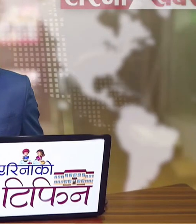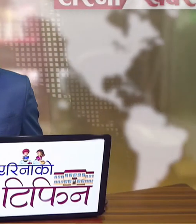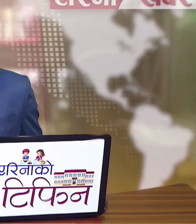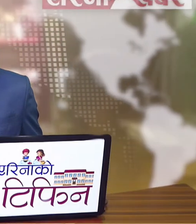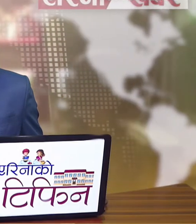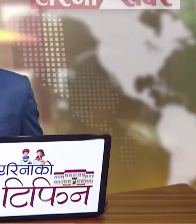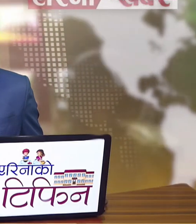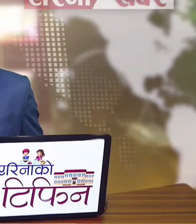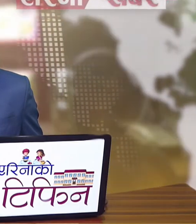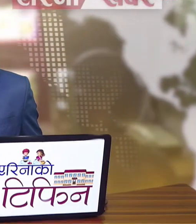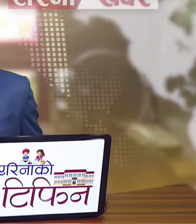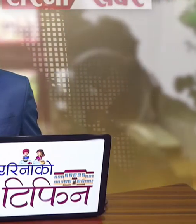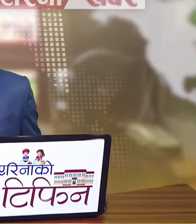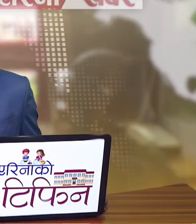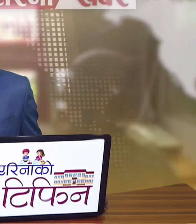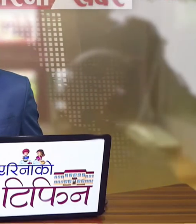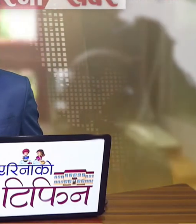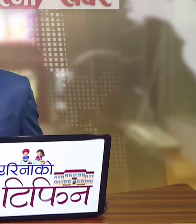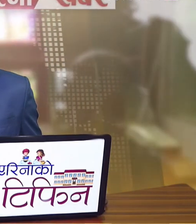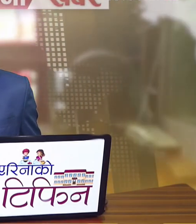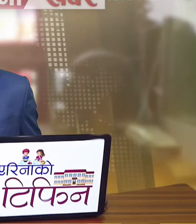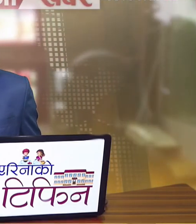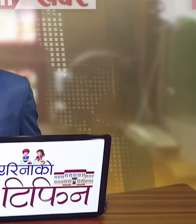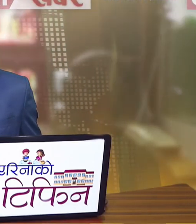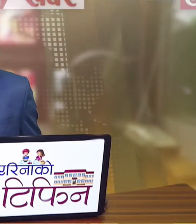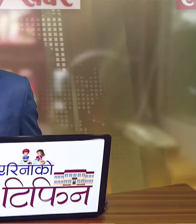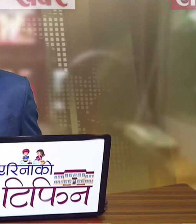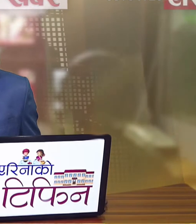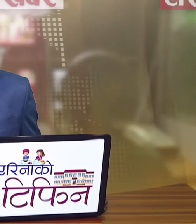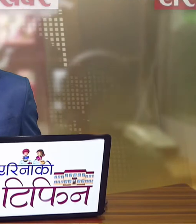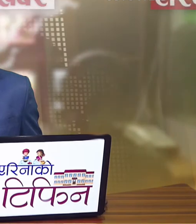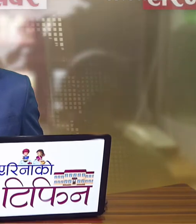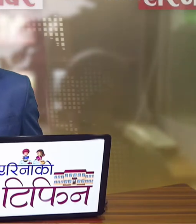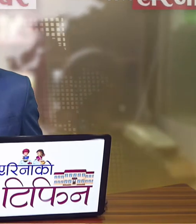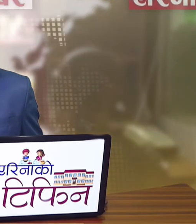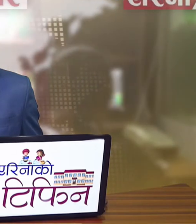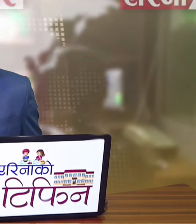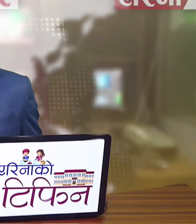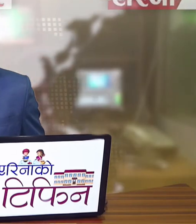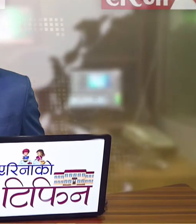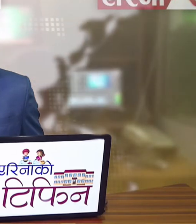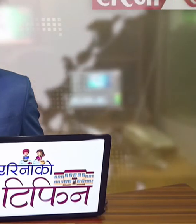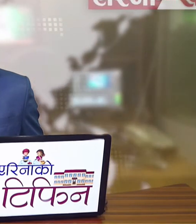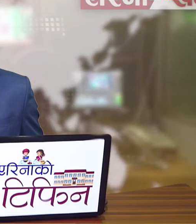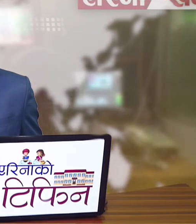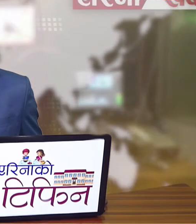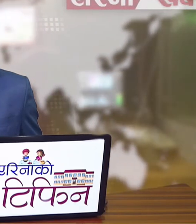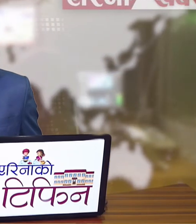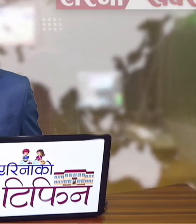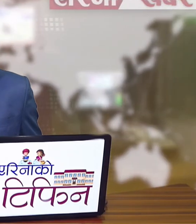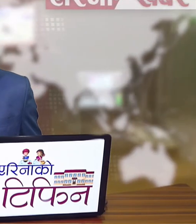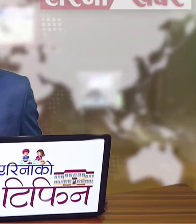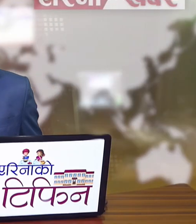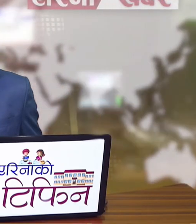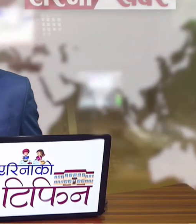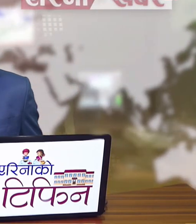नेपालमा कोरोना संक्रमित भएर मृत्यु हुनेको संख्या 2 पुगेको छ। बाँकेस्थित नरेनापुर क्वारेन्टाइनमा